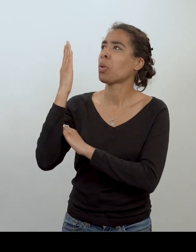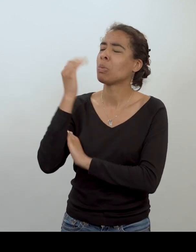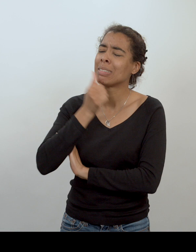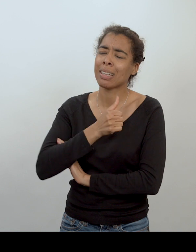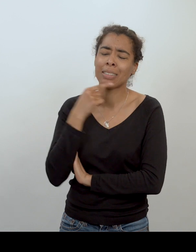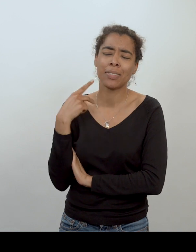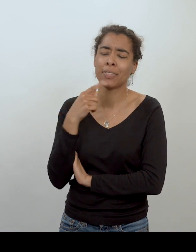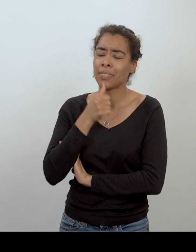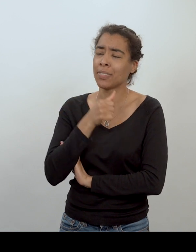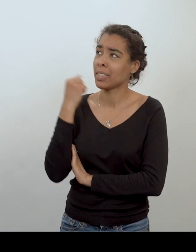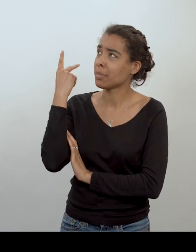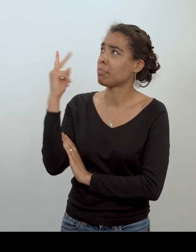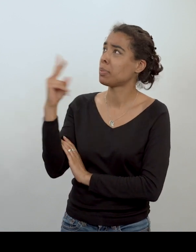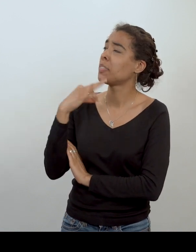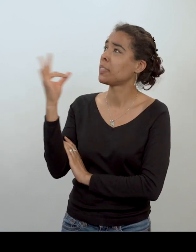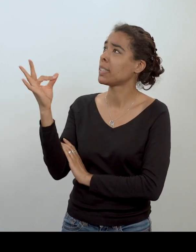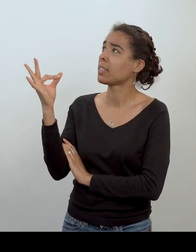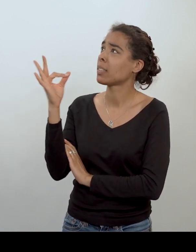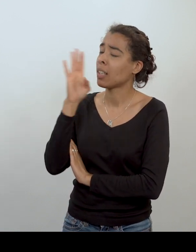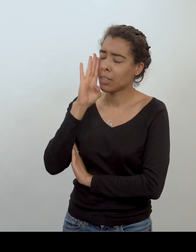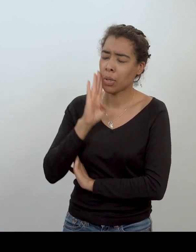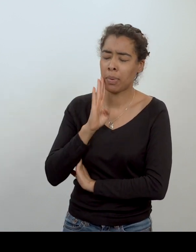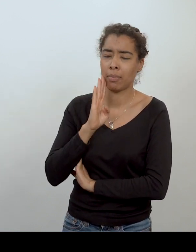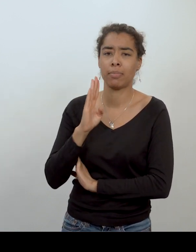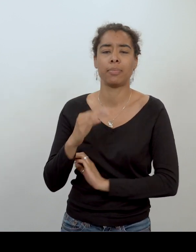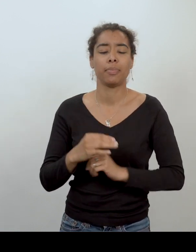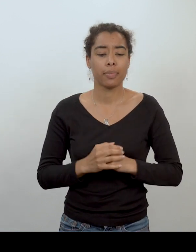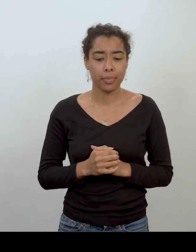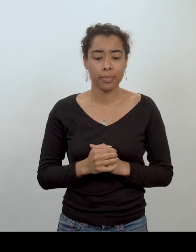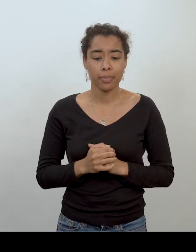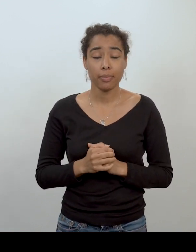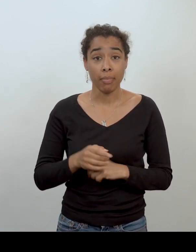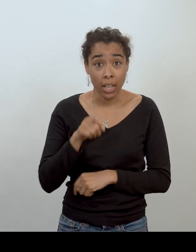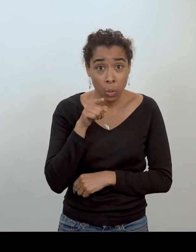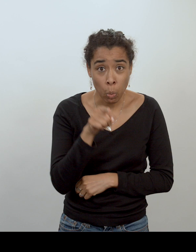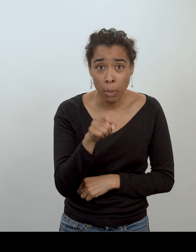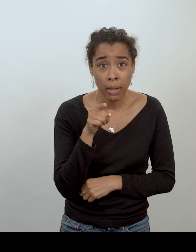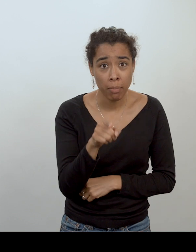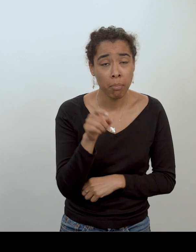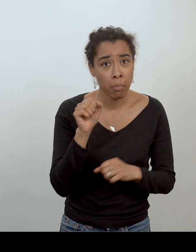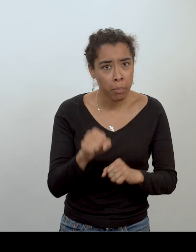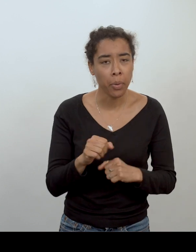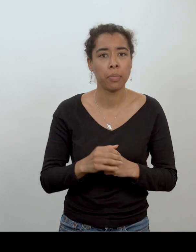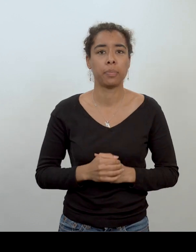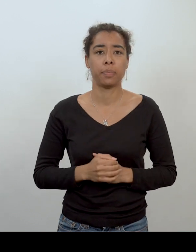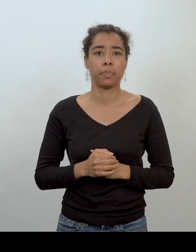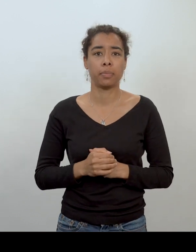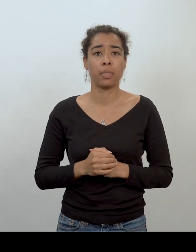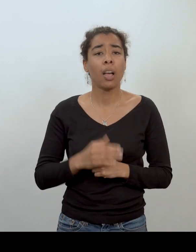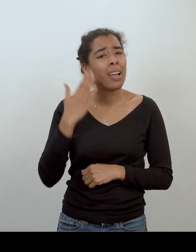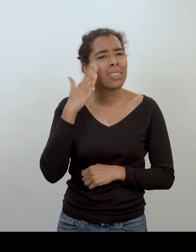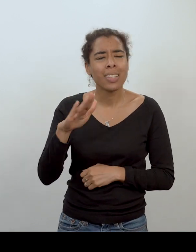le sacrifice de son Fils Jésus-Christ pour le bénéfice de chacun d'entre vous et toi